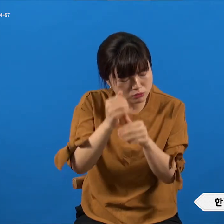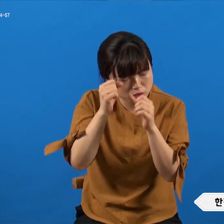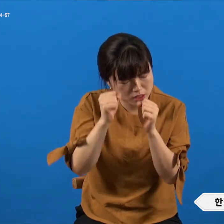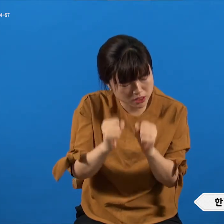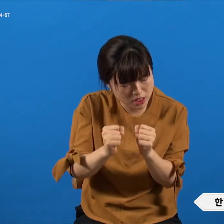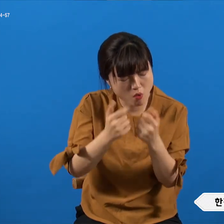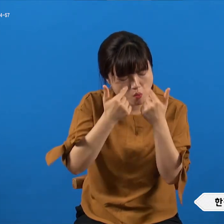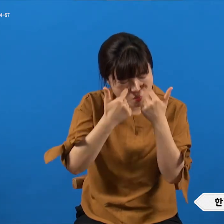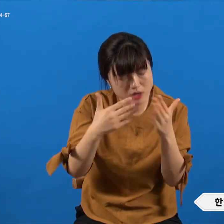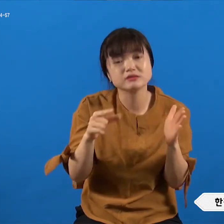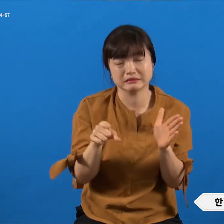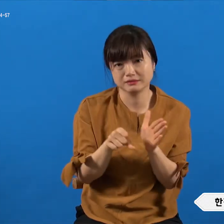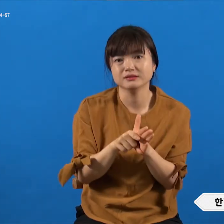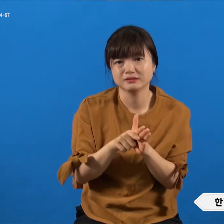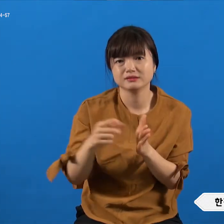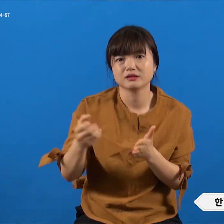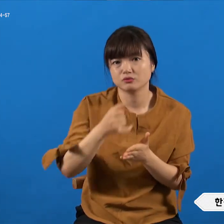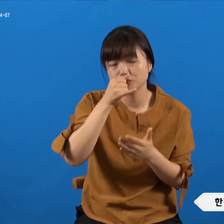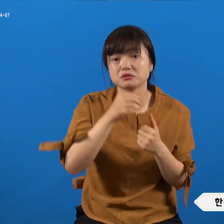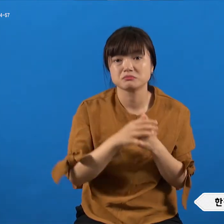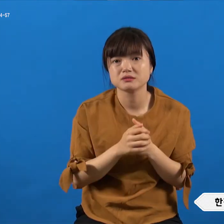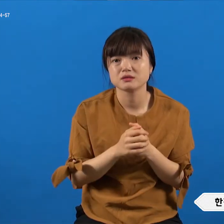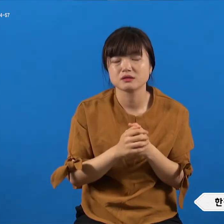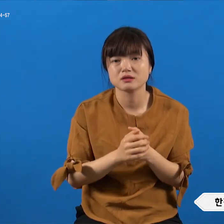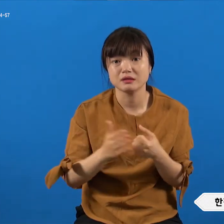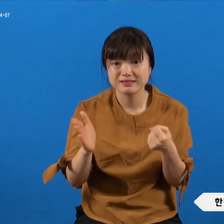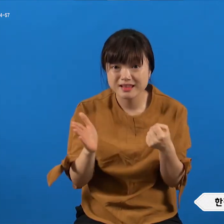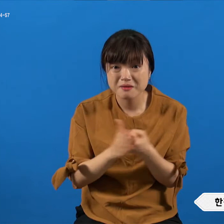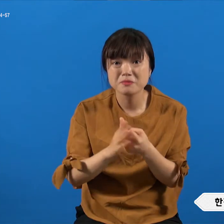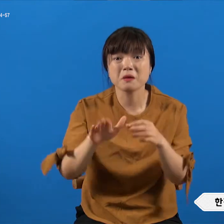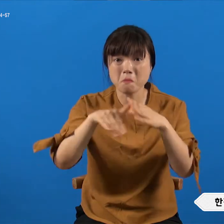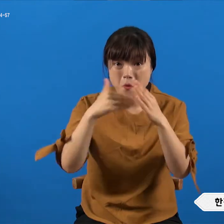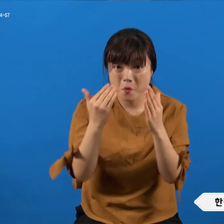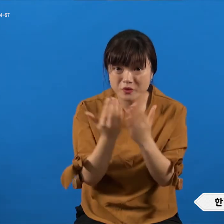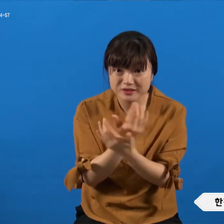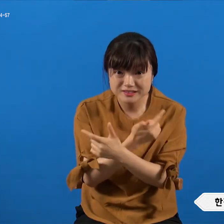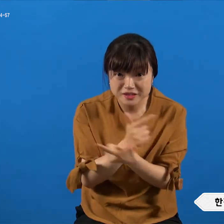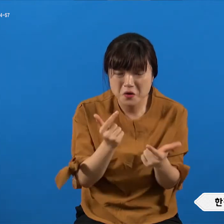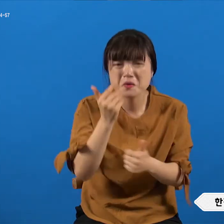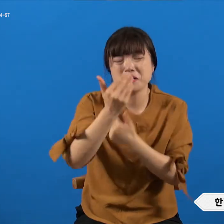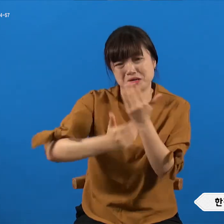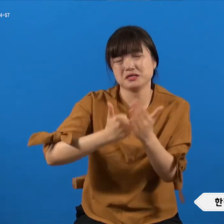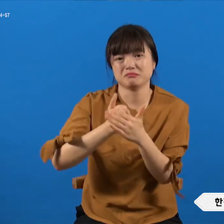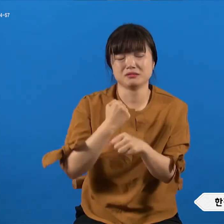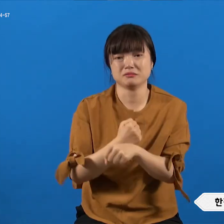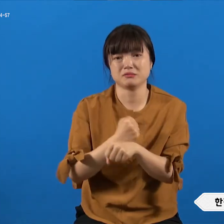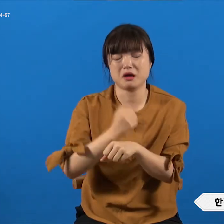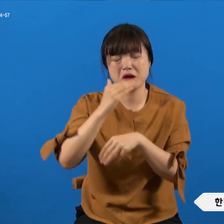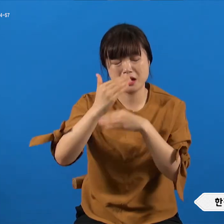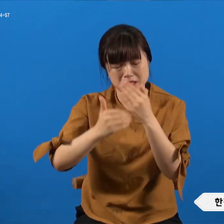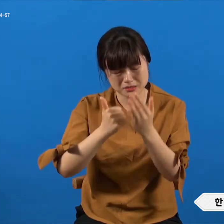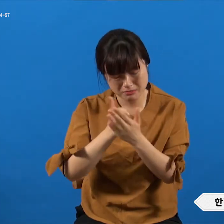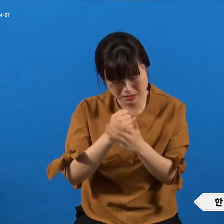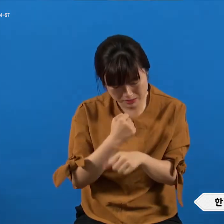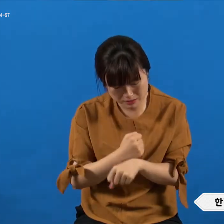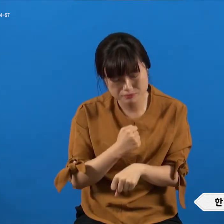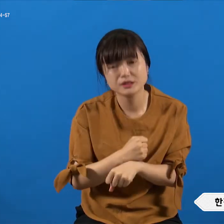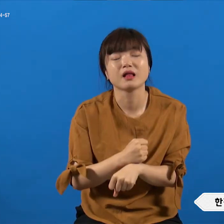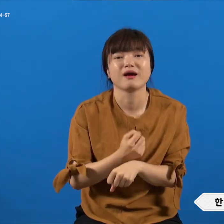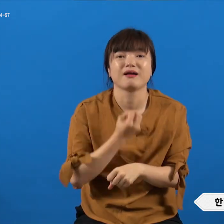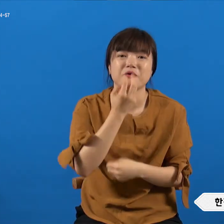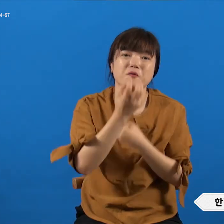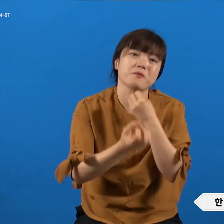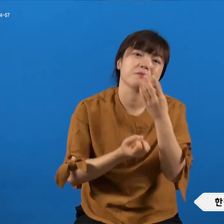것을 그가 확신한 것입니다. 그래서 이 모든 것 하나님이 하셨습니다. 하나님이 하셨습니다.